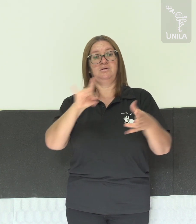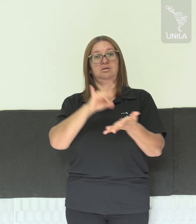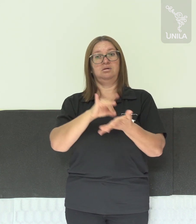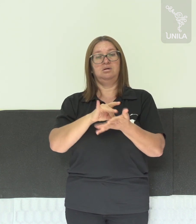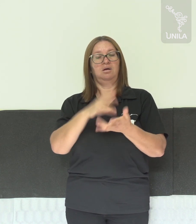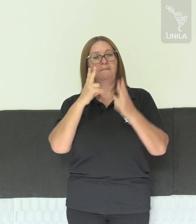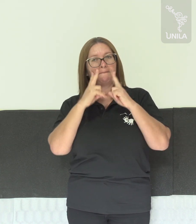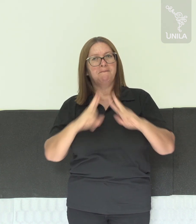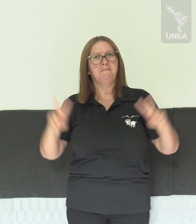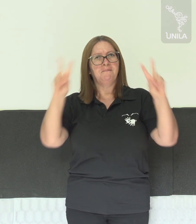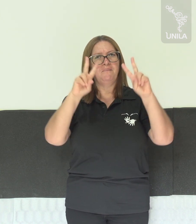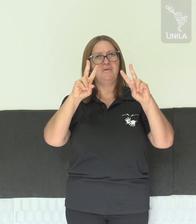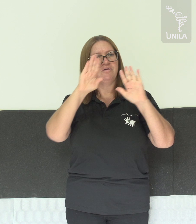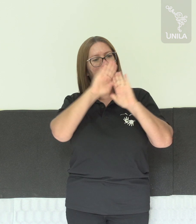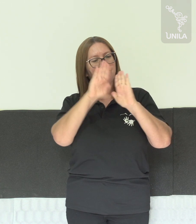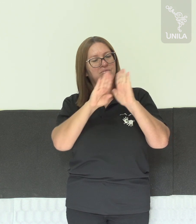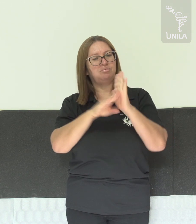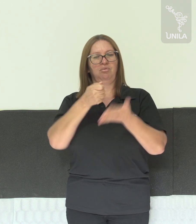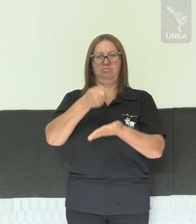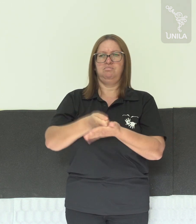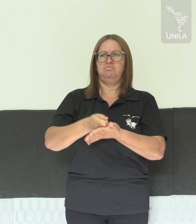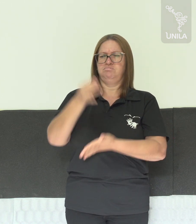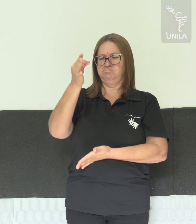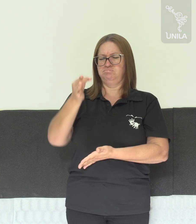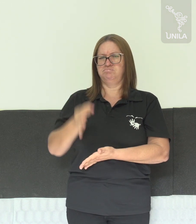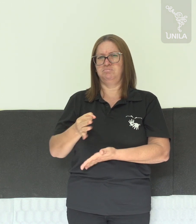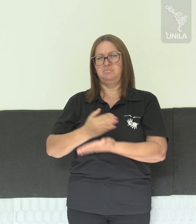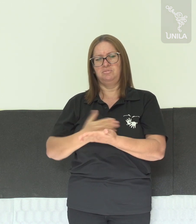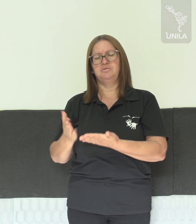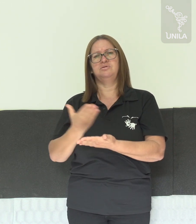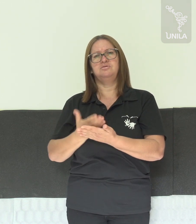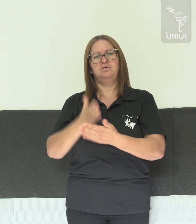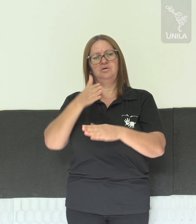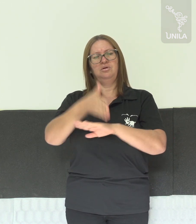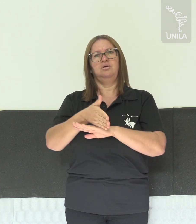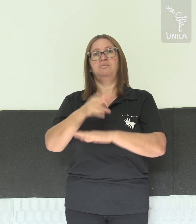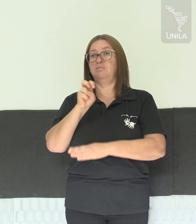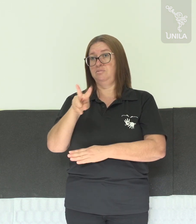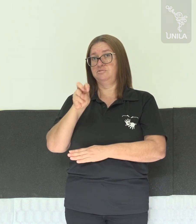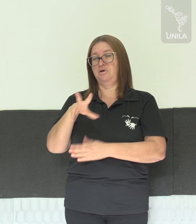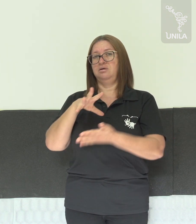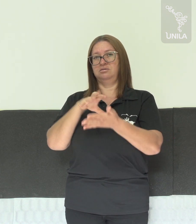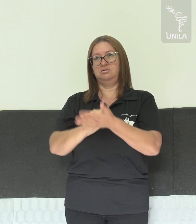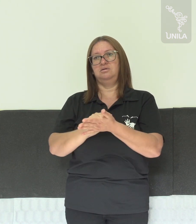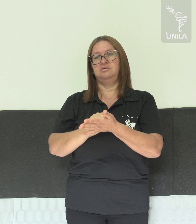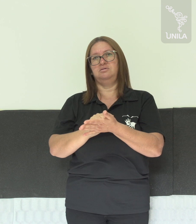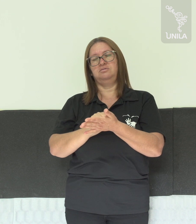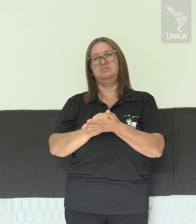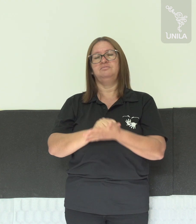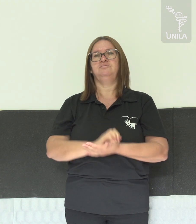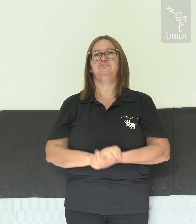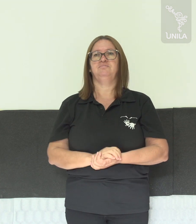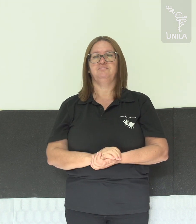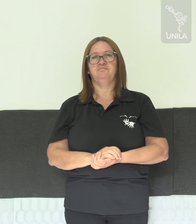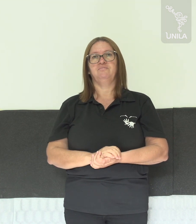e verificação dos requisitos obrigatórios para ingresso nas vagas reservadas às ações